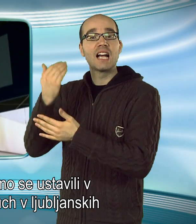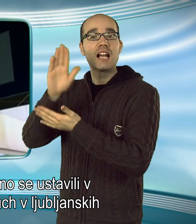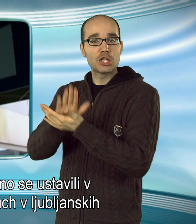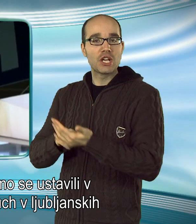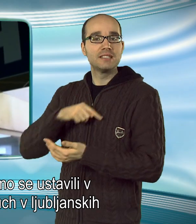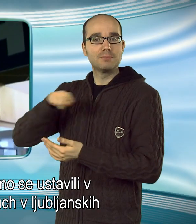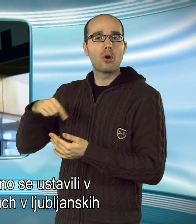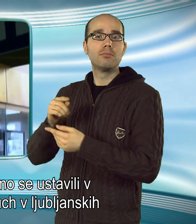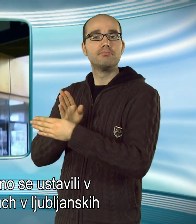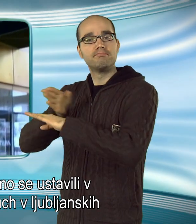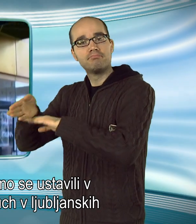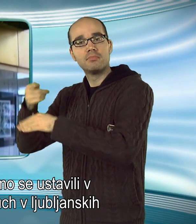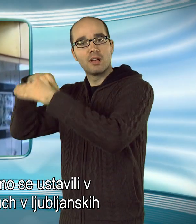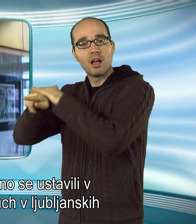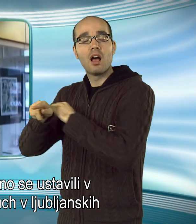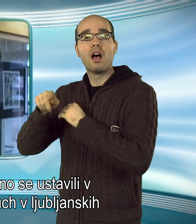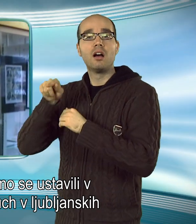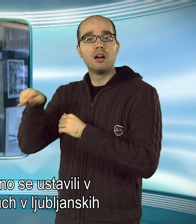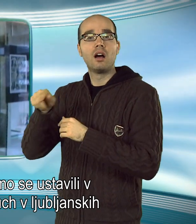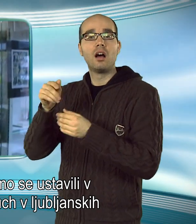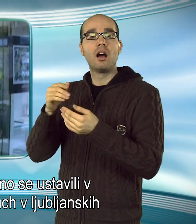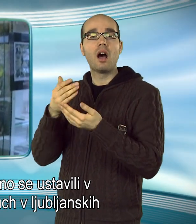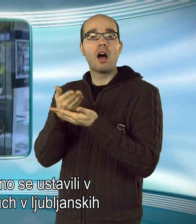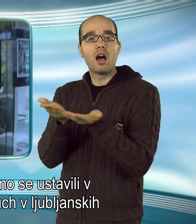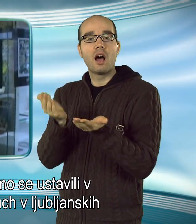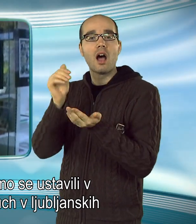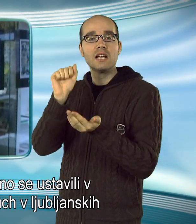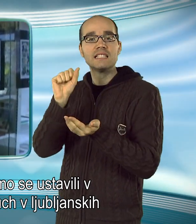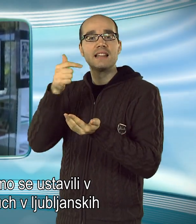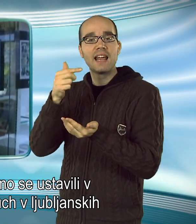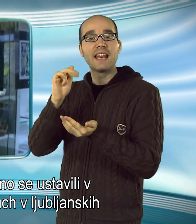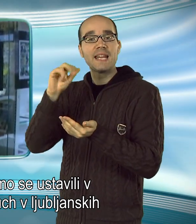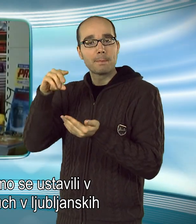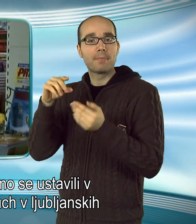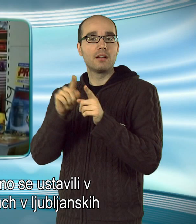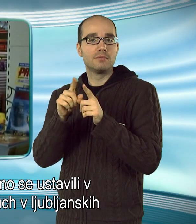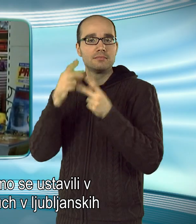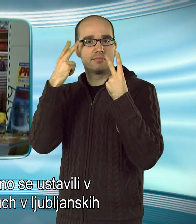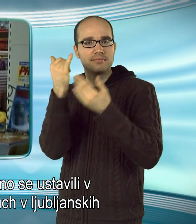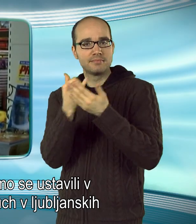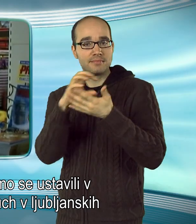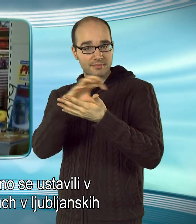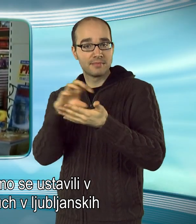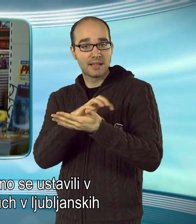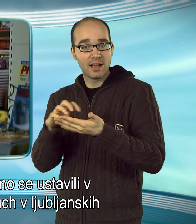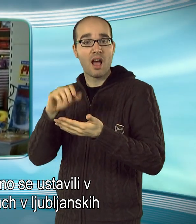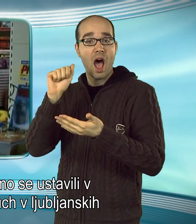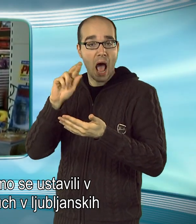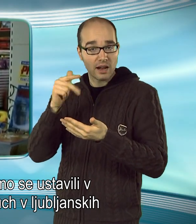Za začetek smo se ustavili v striparnici Buh v ljubljanskih Murglah, ki je svoja vrata odprla pred dobrimi 10